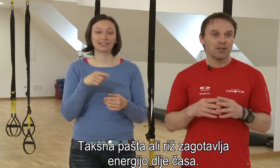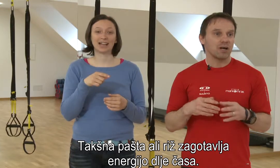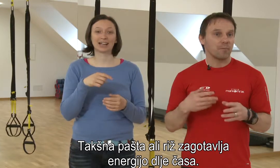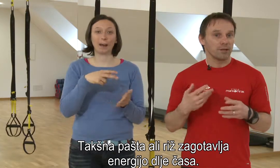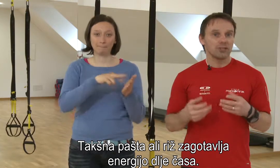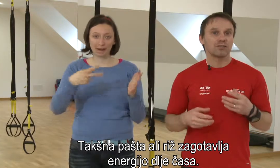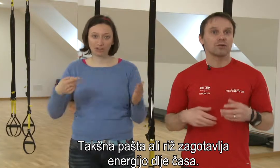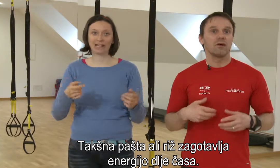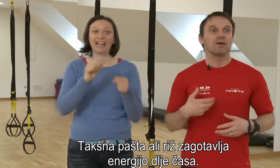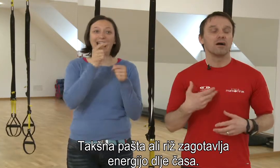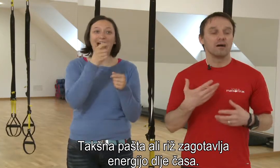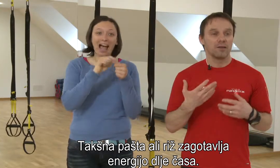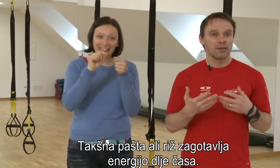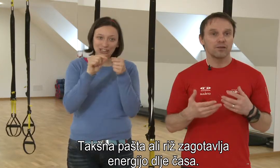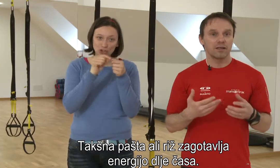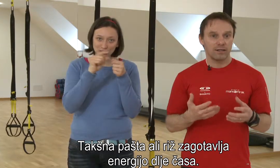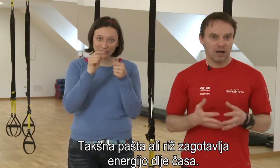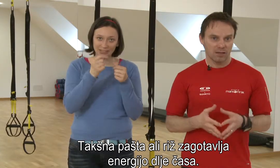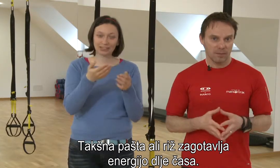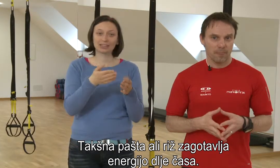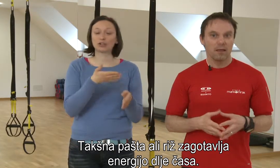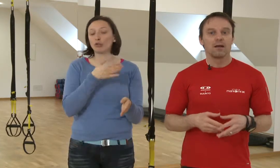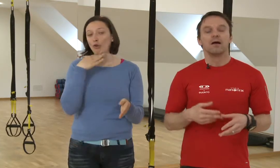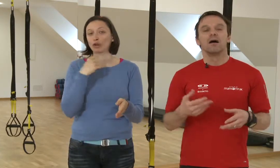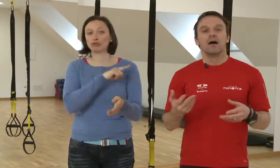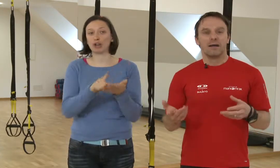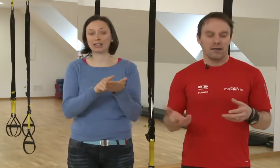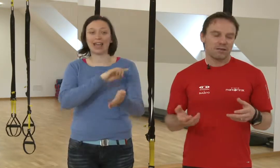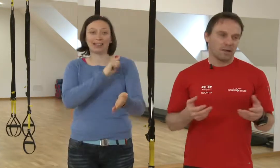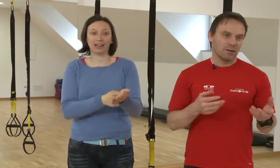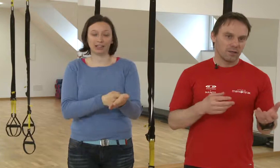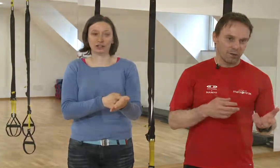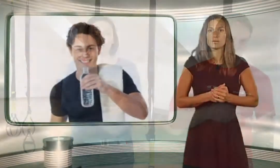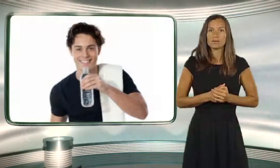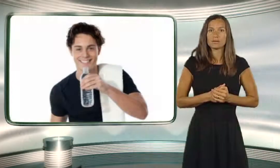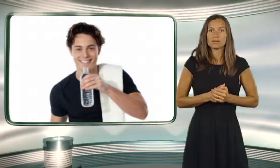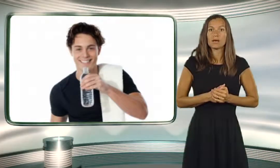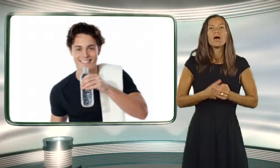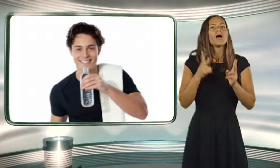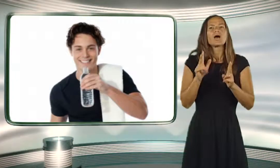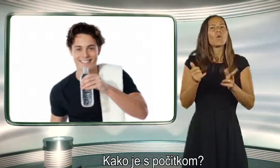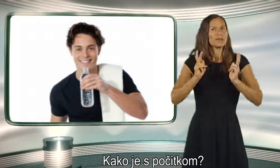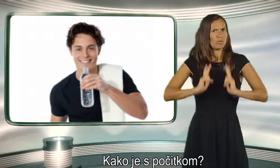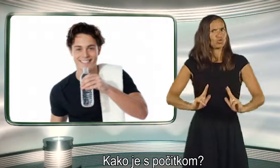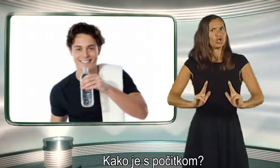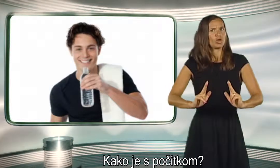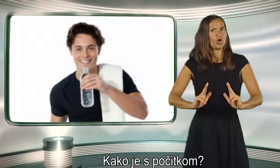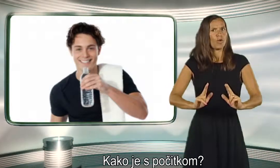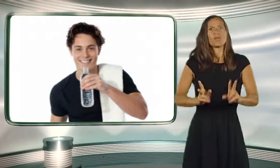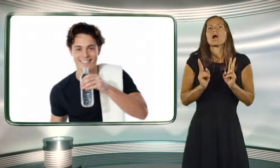ali pa riž zagotavlja energijo za dlje časa. Ker so pa tle tudi... Kako je s počitkom?